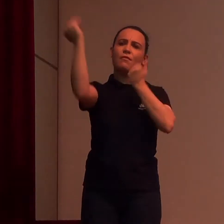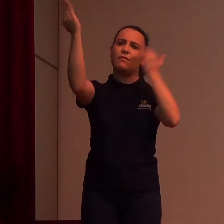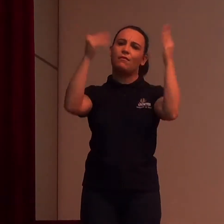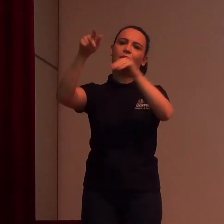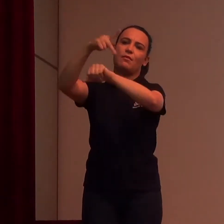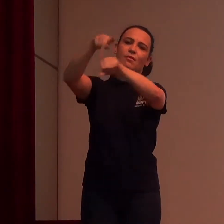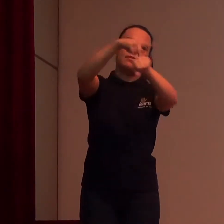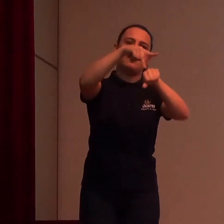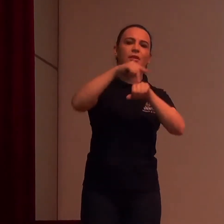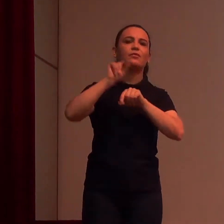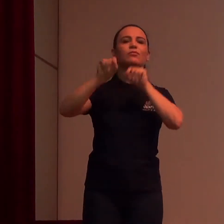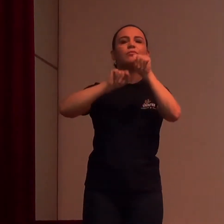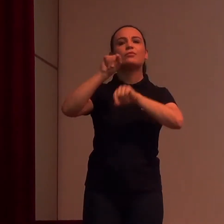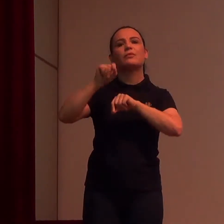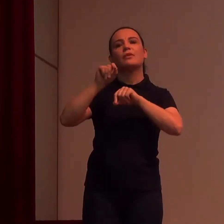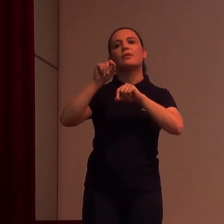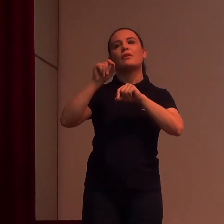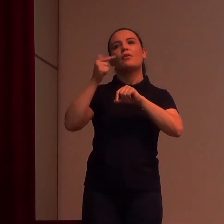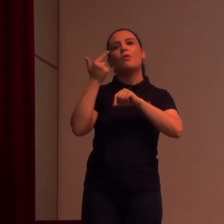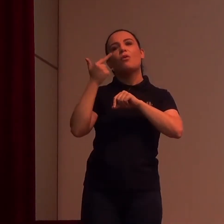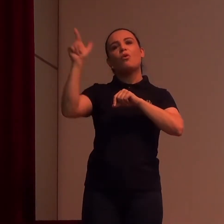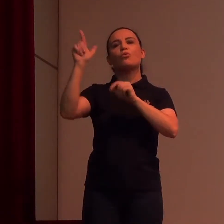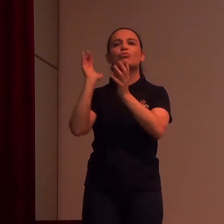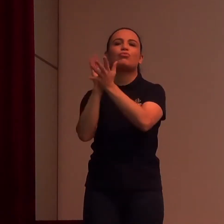ações que estão acontecendo no Brasil.